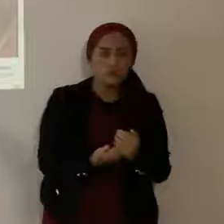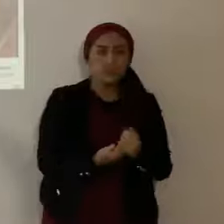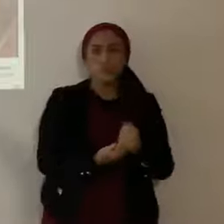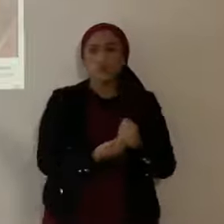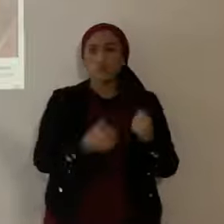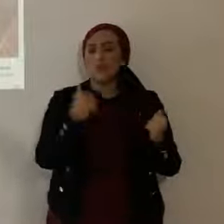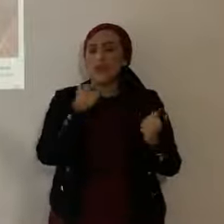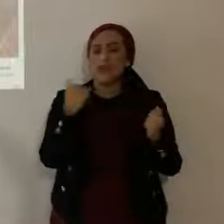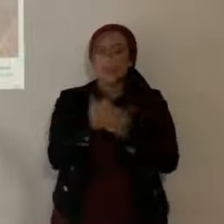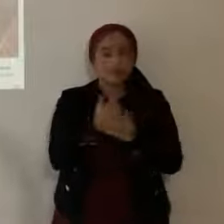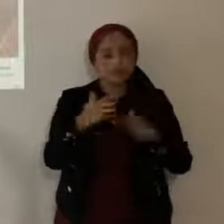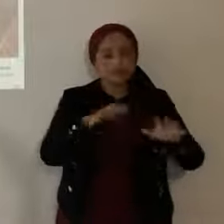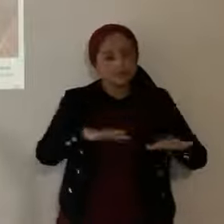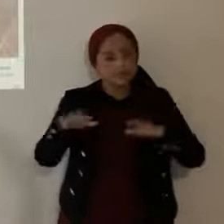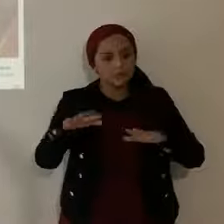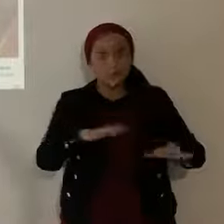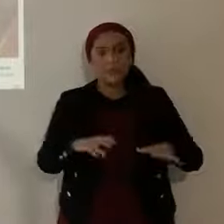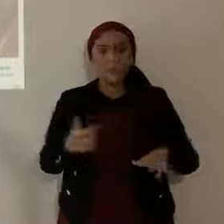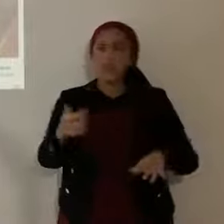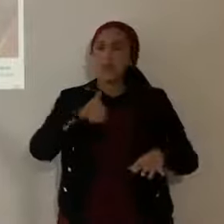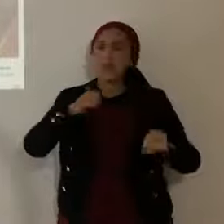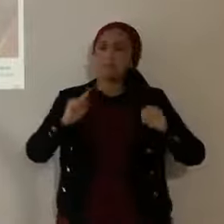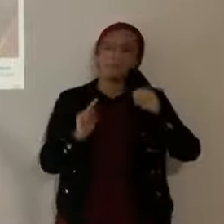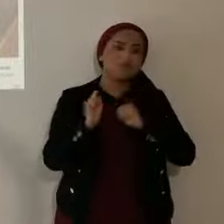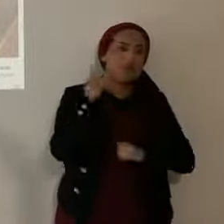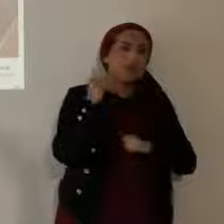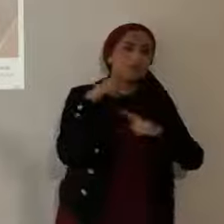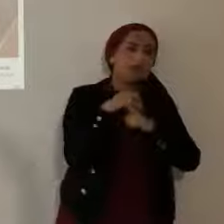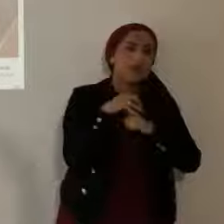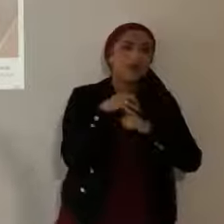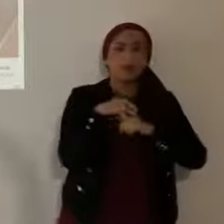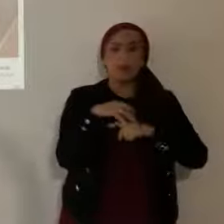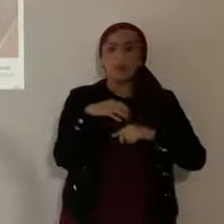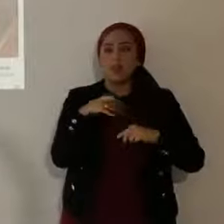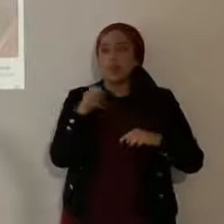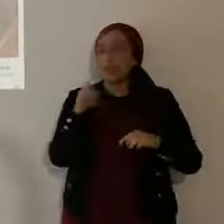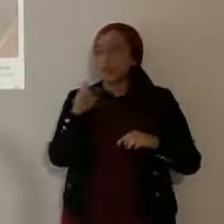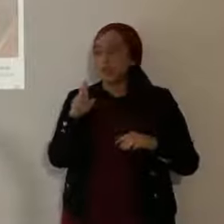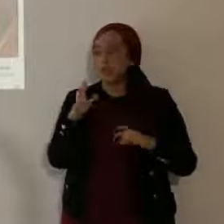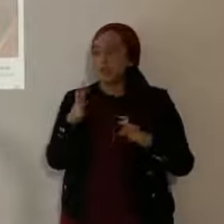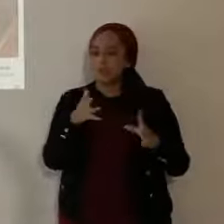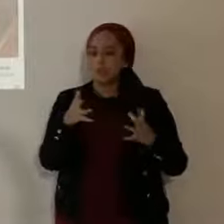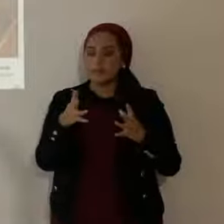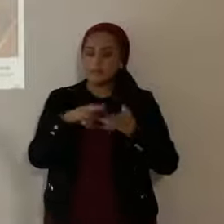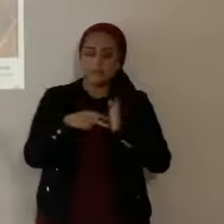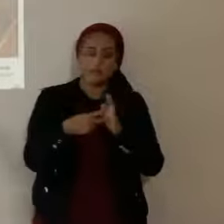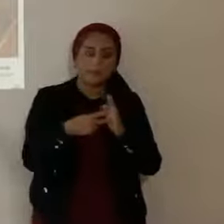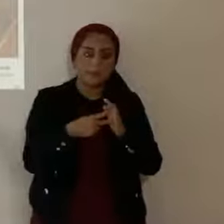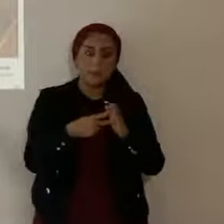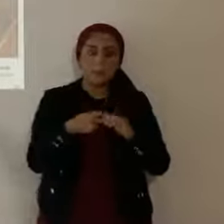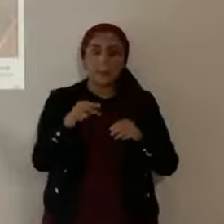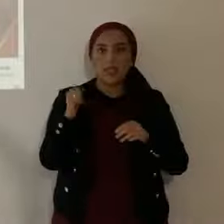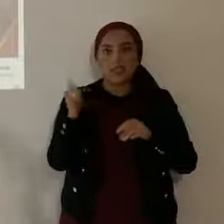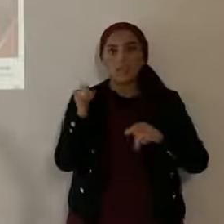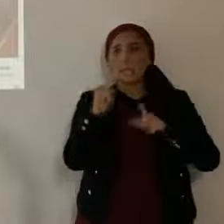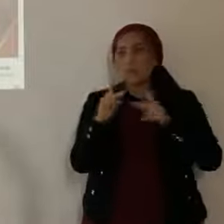pedazos, o soy lo mejor, etcétera, etcétera. Es decir, puros alientos, pero